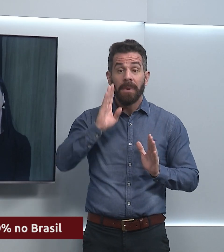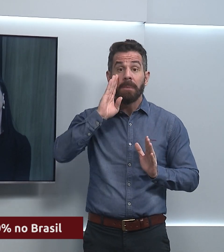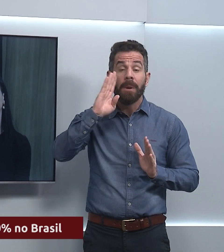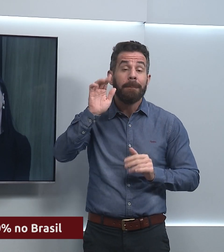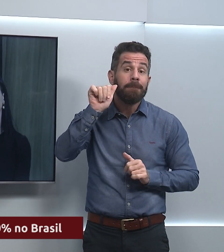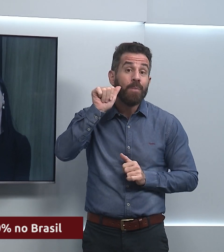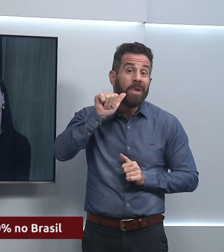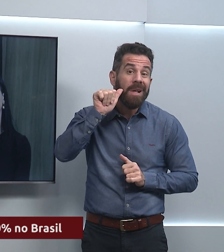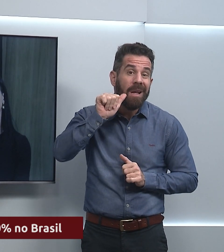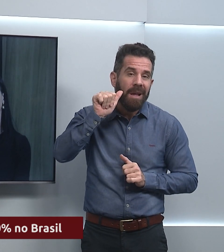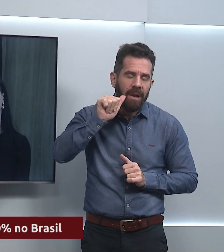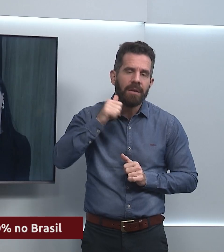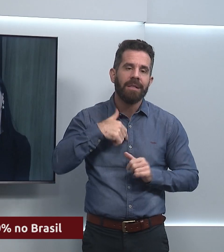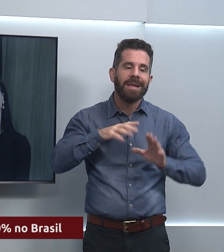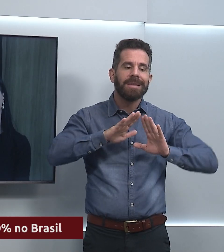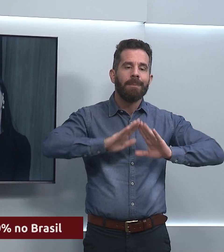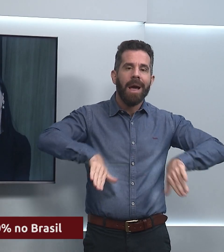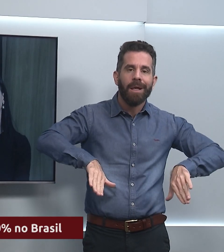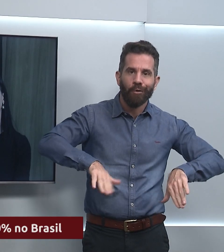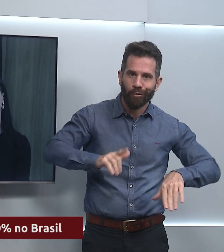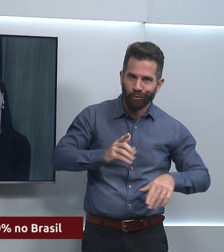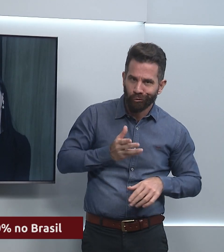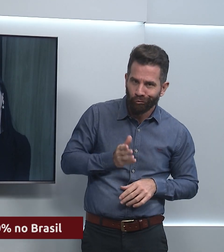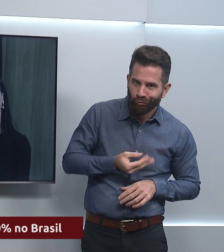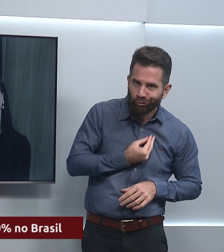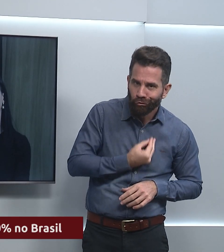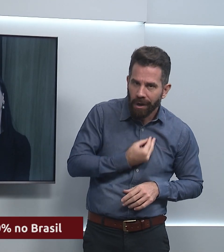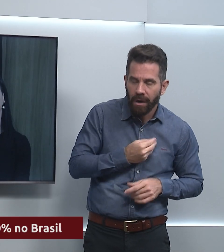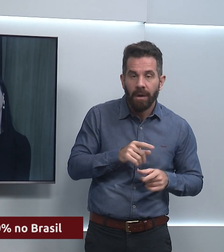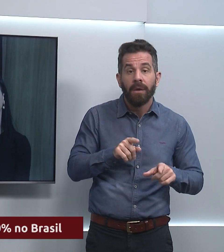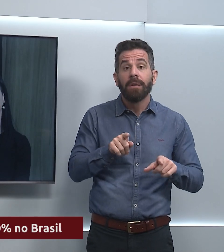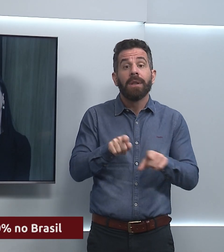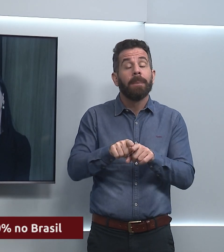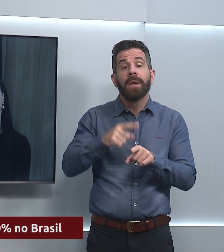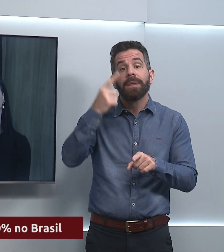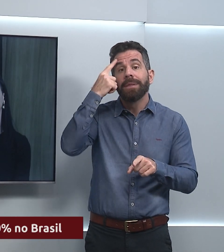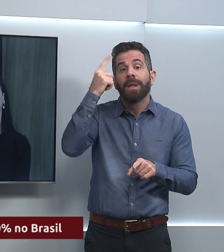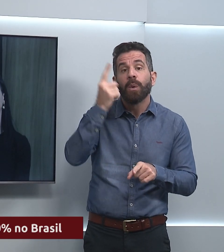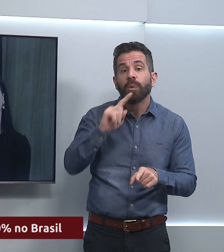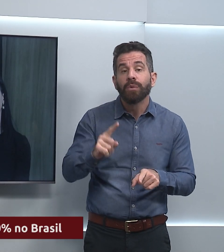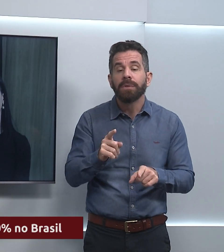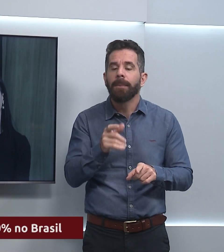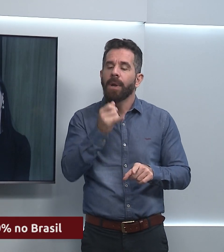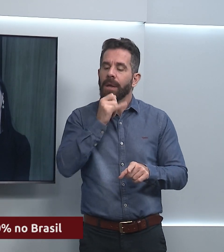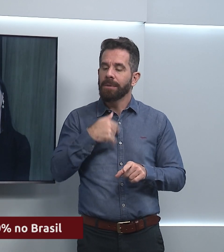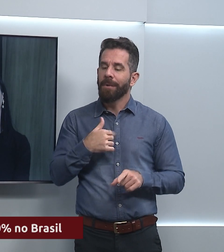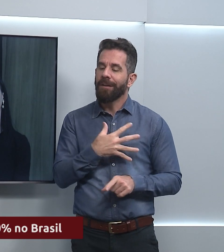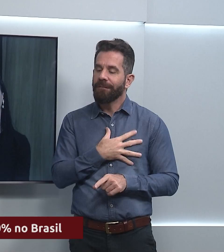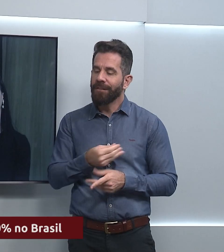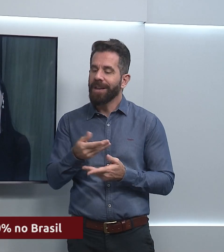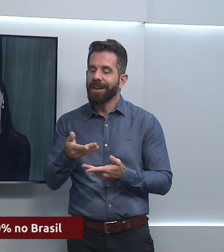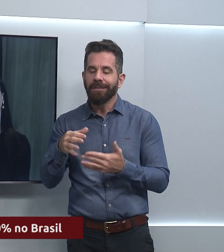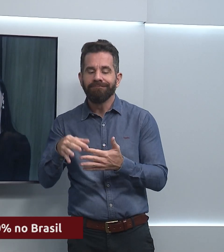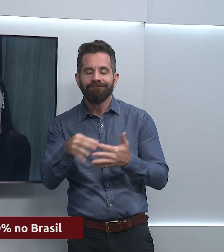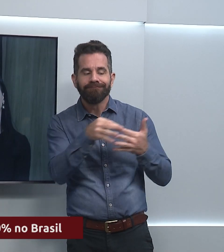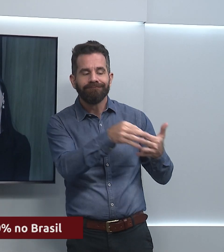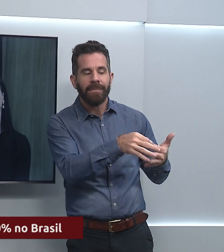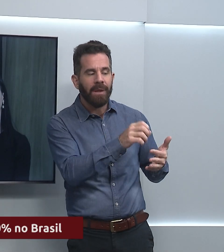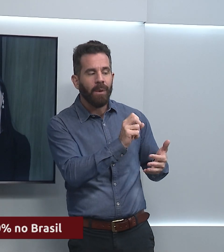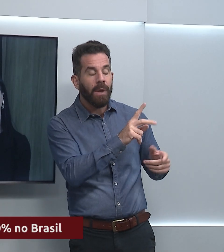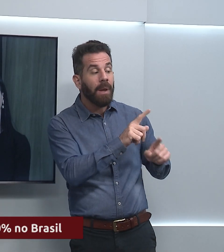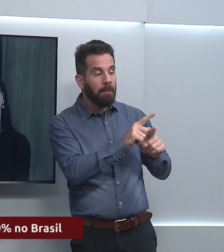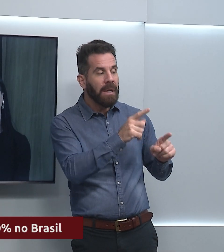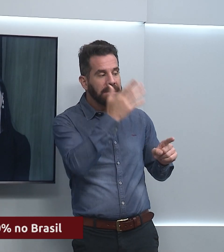que são separadas e que muitas vezes a gente não sabe como é o convívio do lado de lá. A gente sabe como é o nosso convívio do lado de